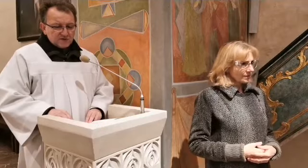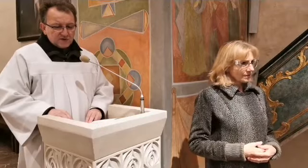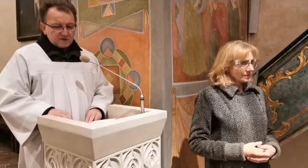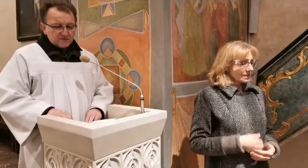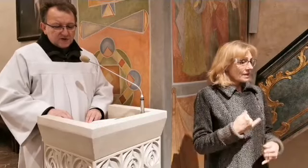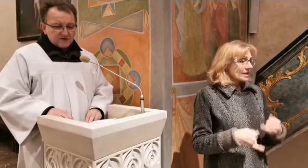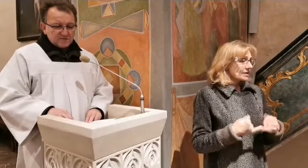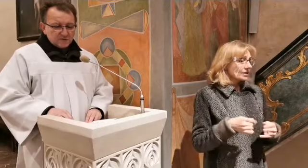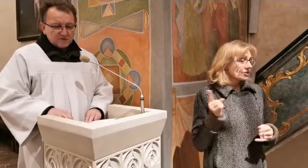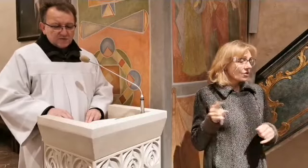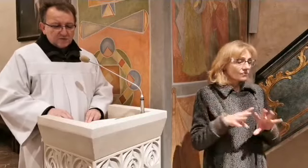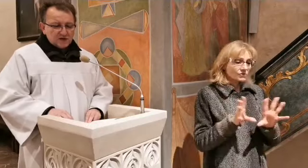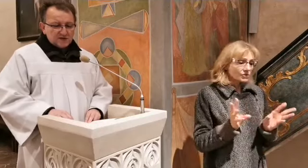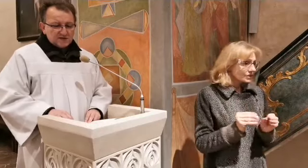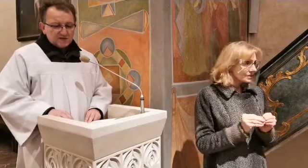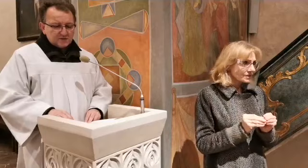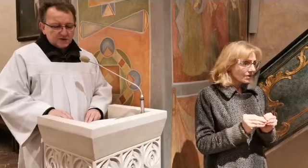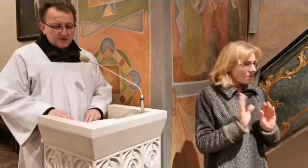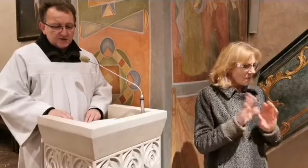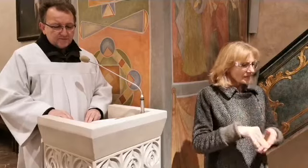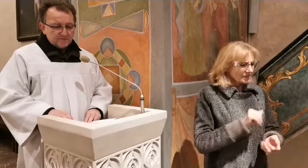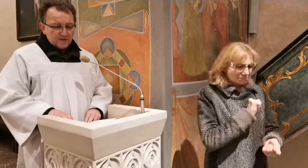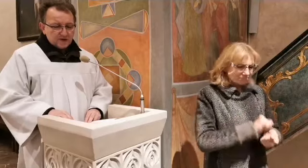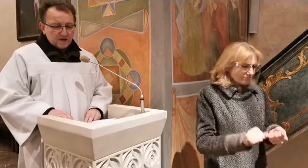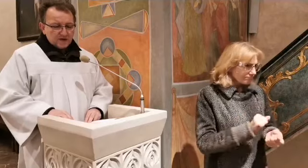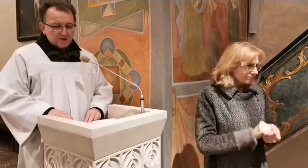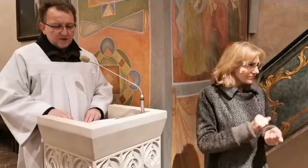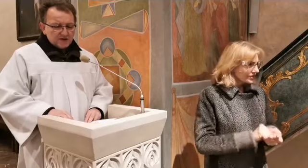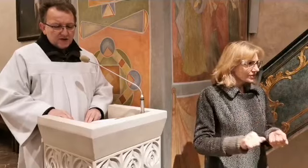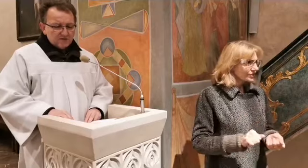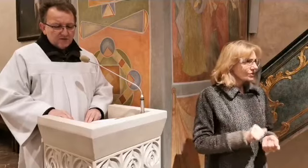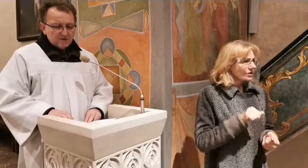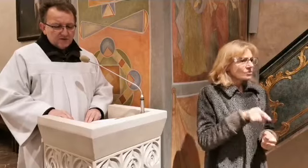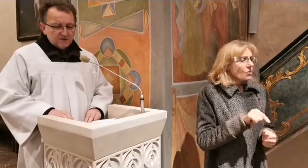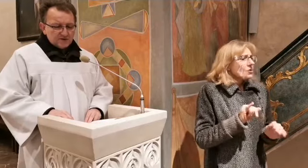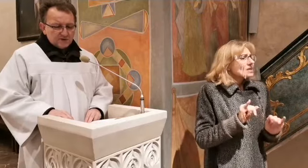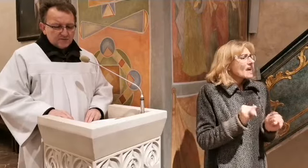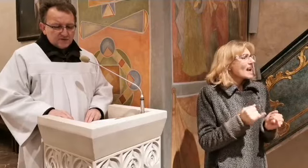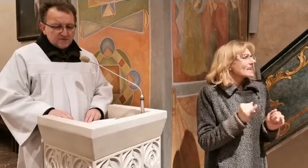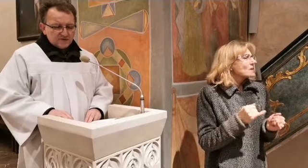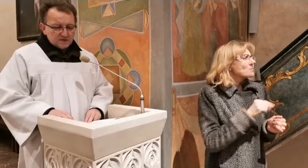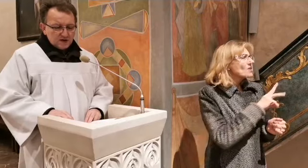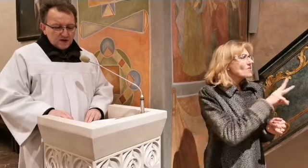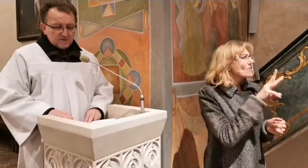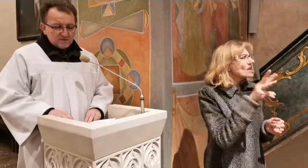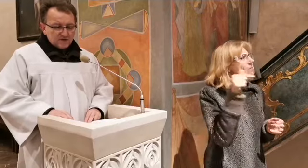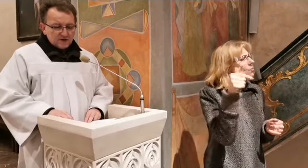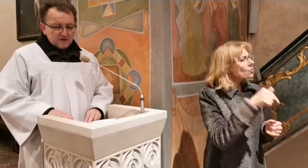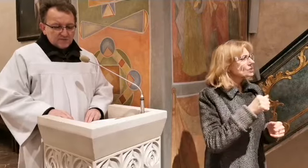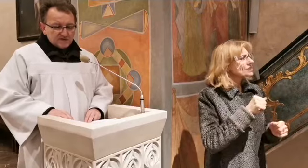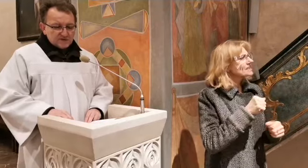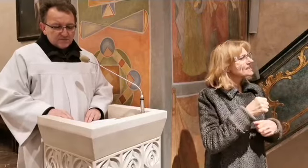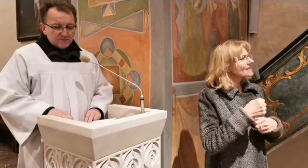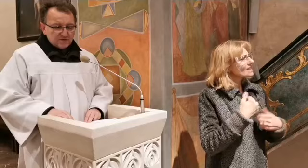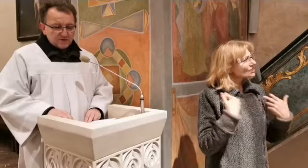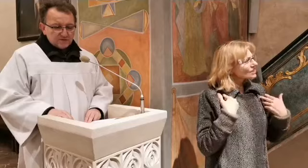Skoro to wszystko w ten sposób ulegnie zagładzie, to jakimi winniście być wy w